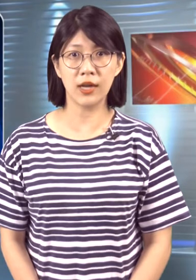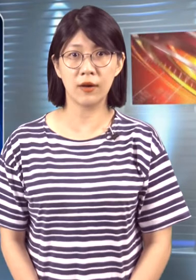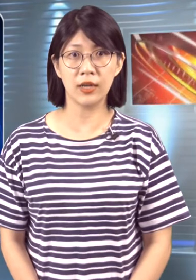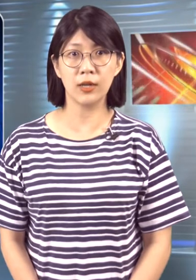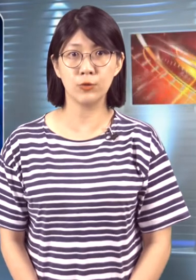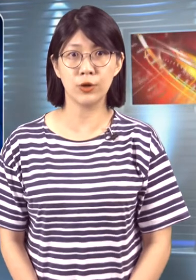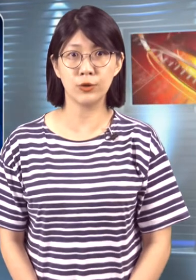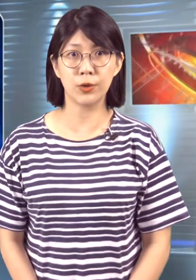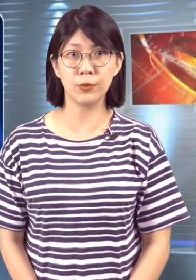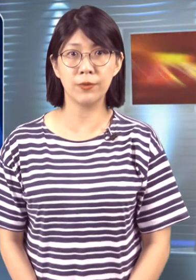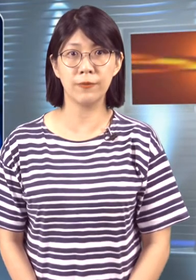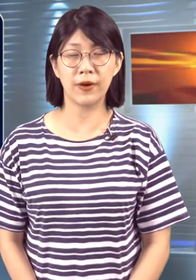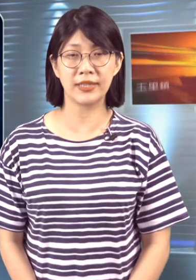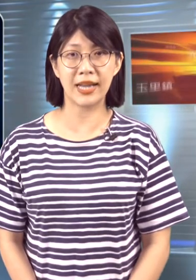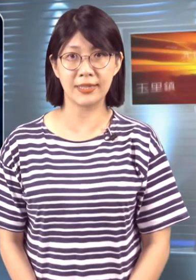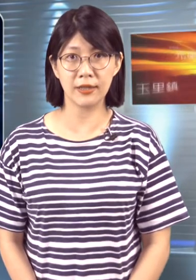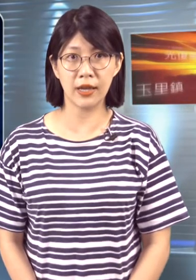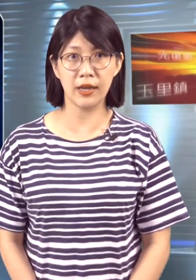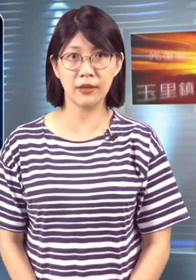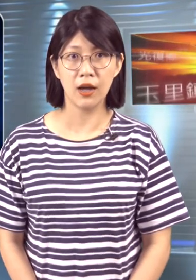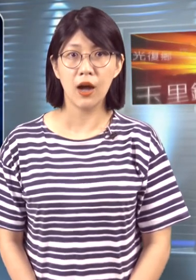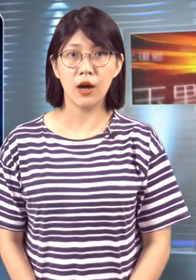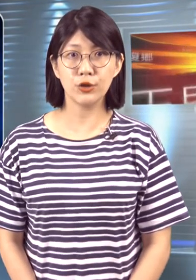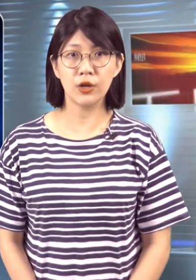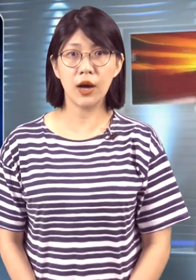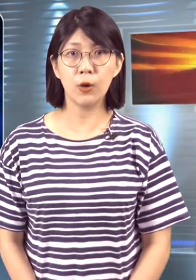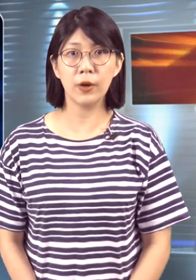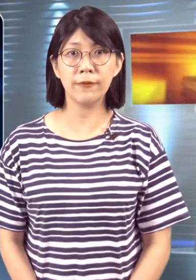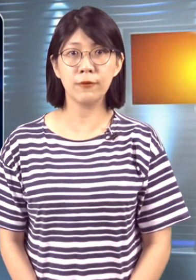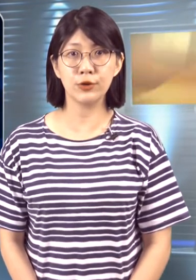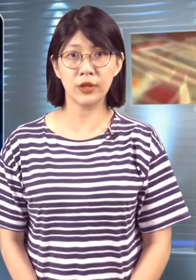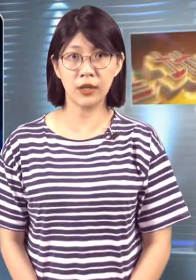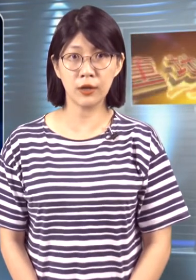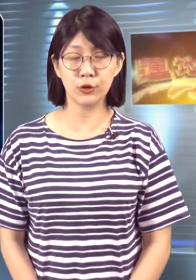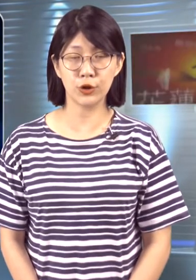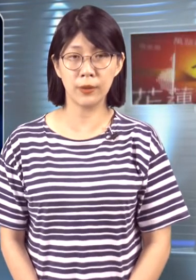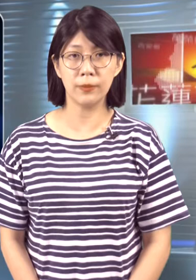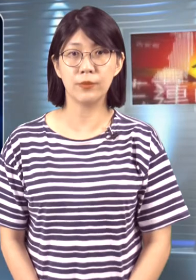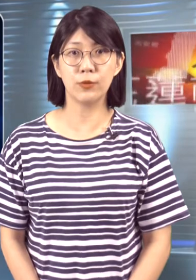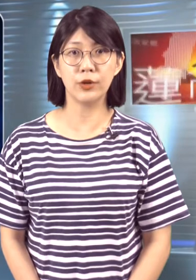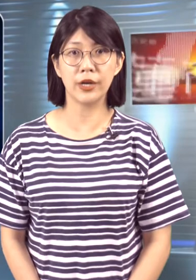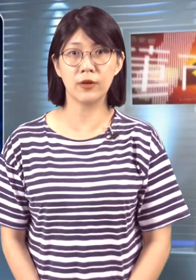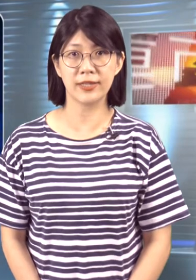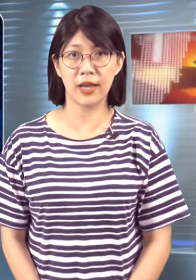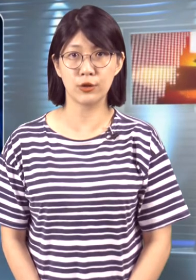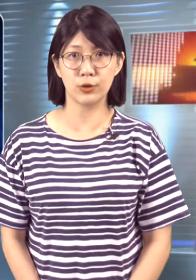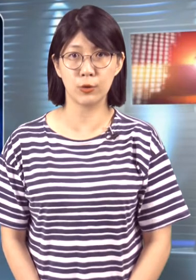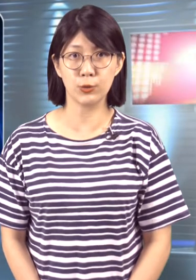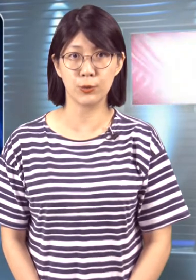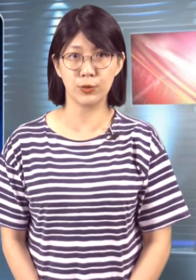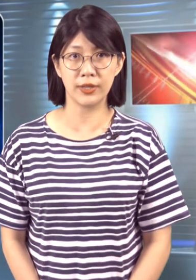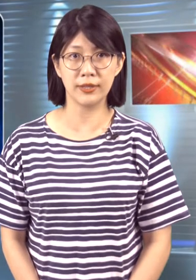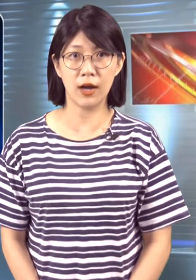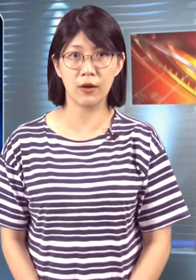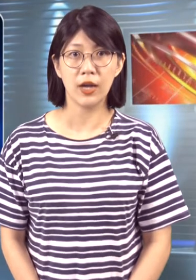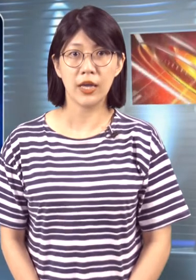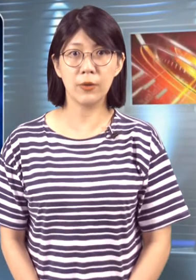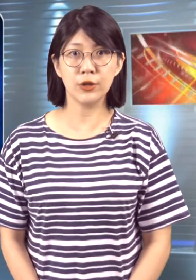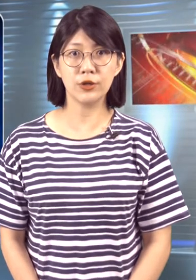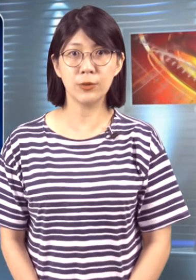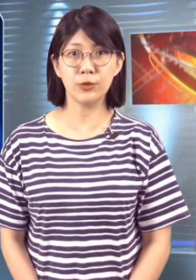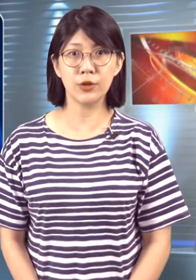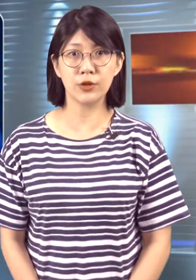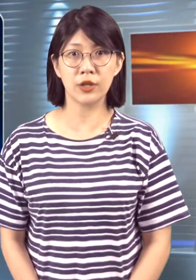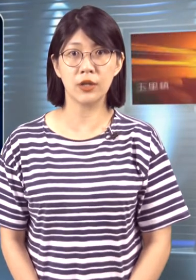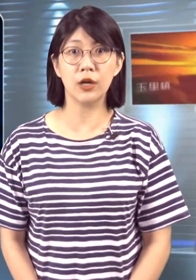中小因应全中运放假4天，22号恢复实体课程，不过仍有39所学校因